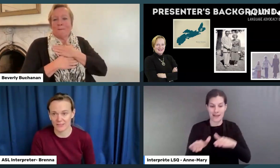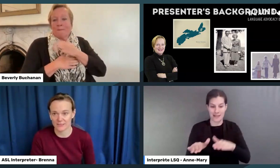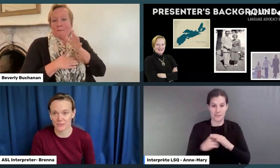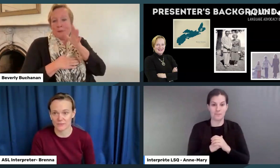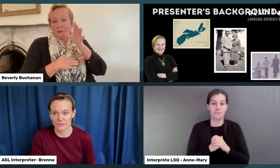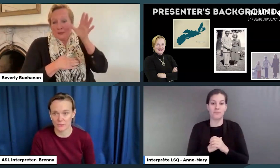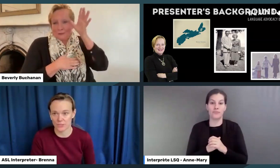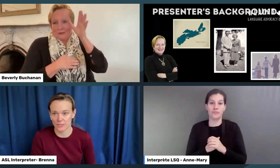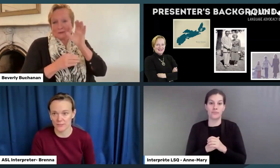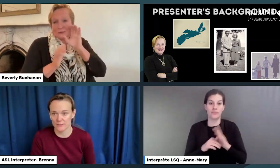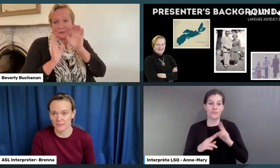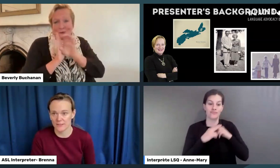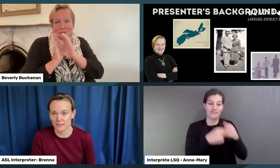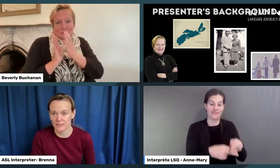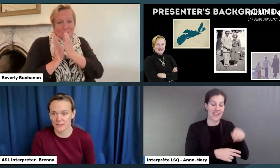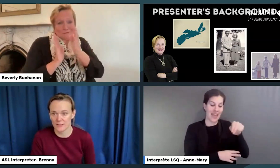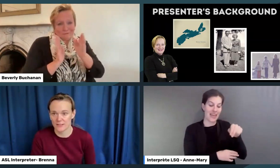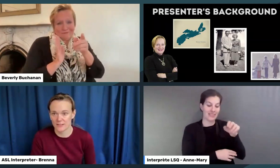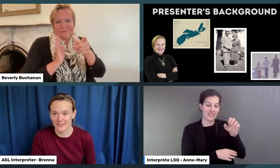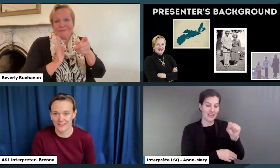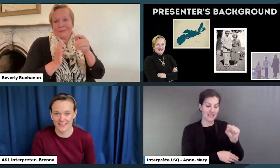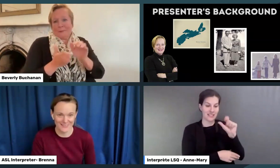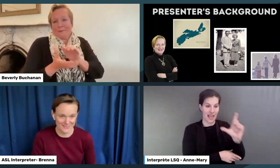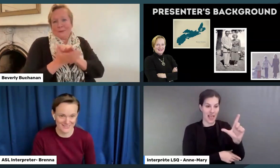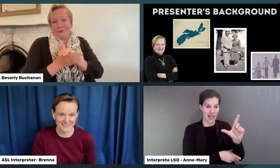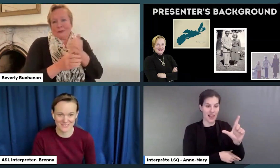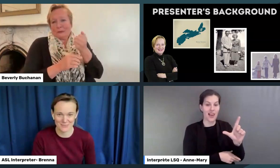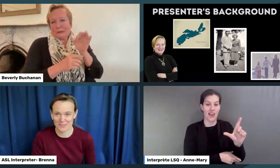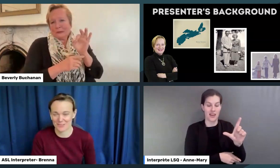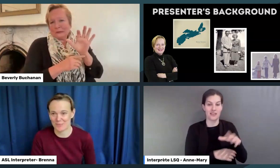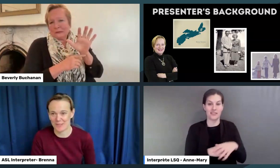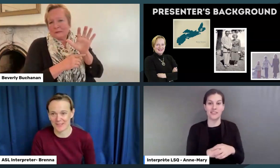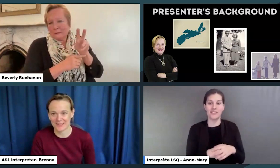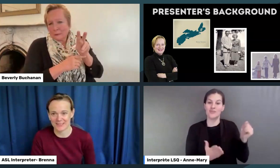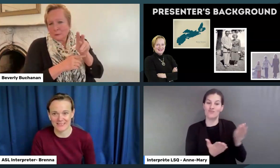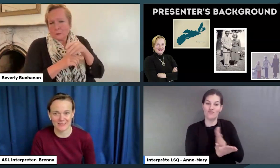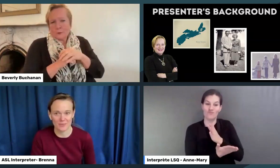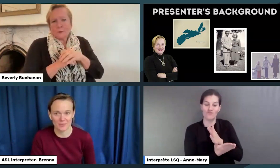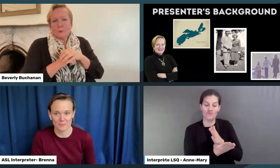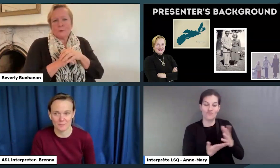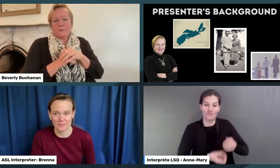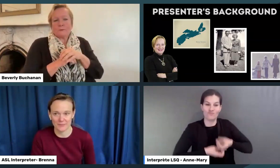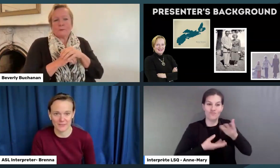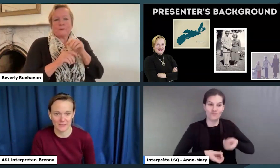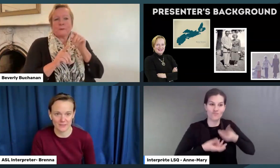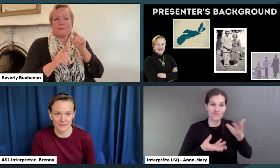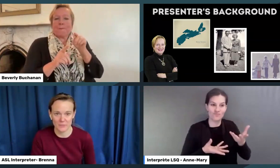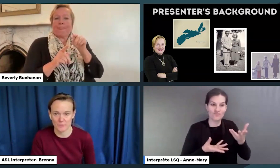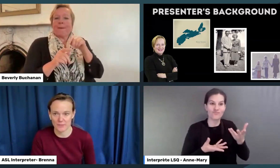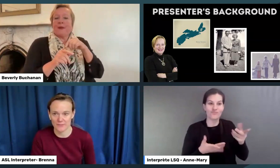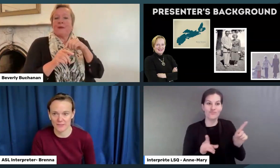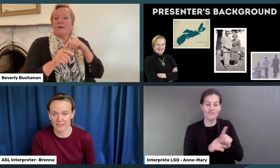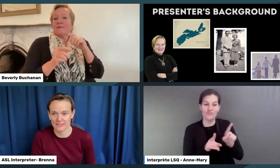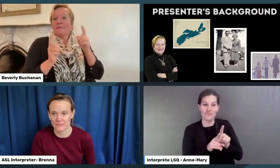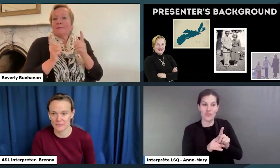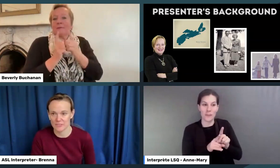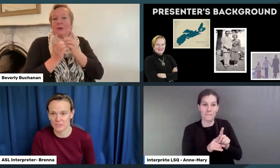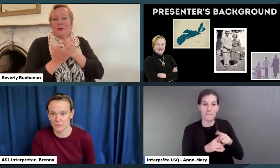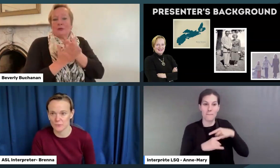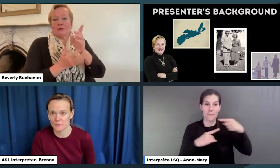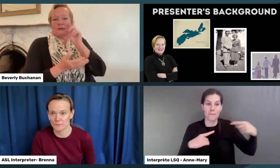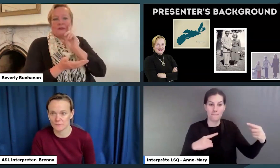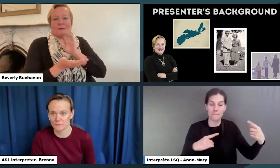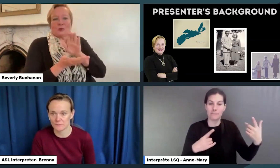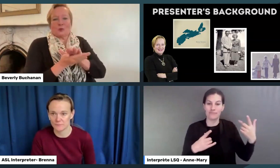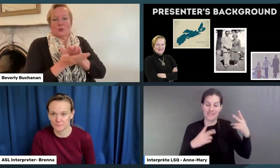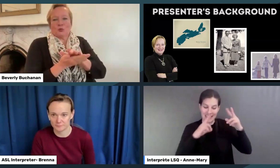Nouvelle-Écosse. Vous pouvez voir, il y a une photo de mes parents au milieu. Ils ont été mariés en